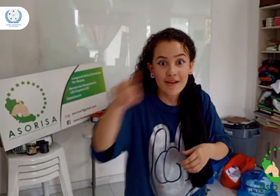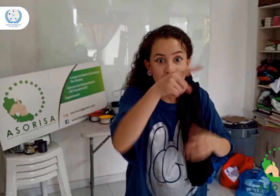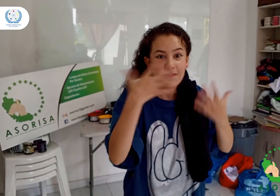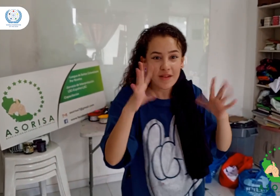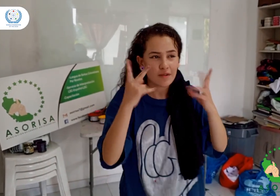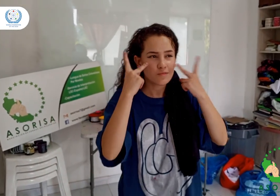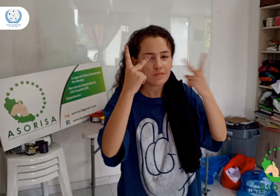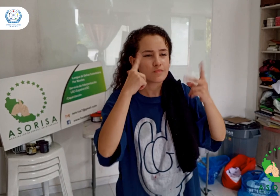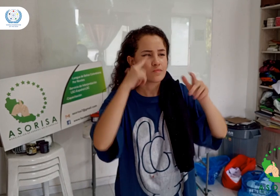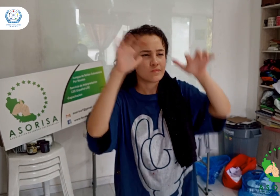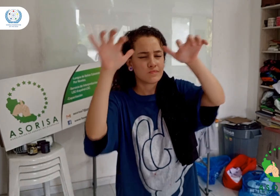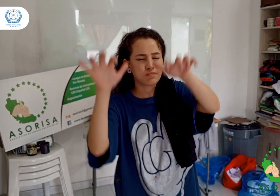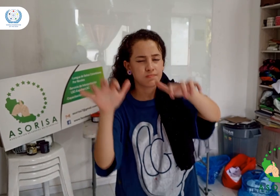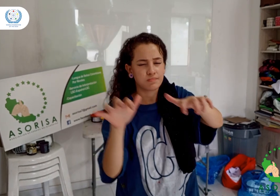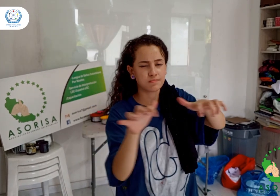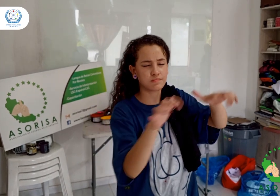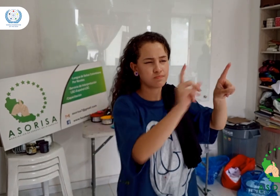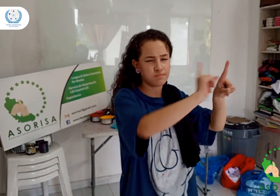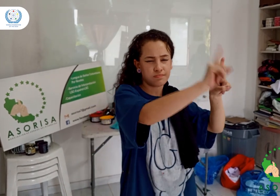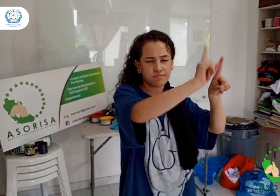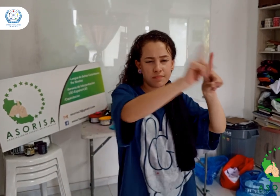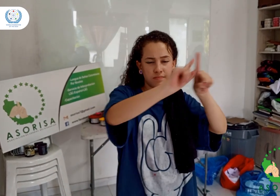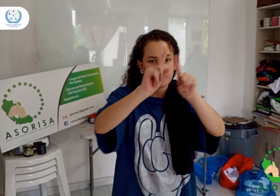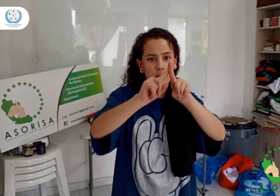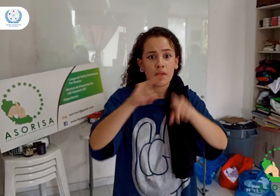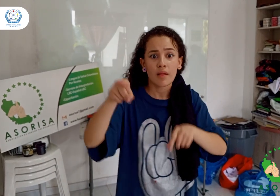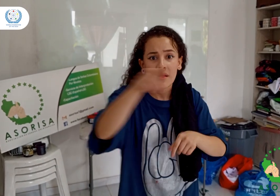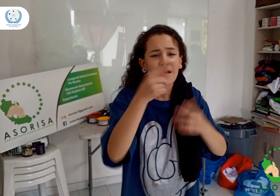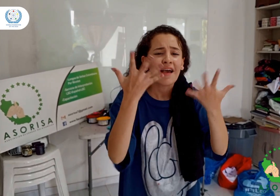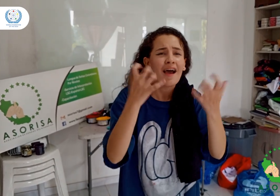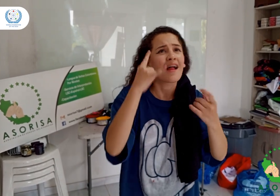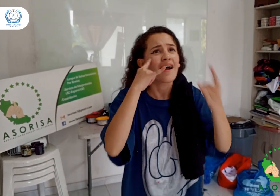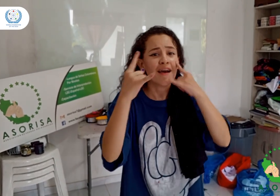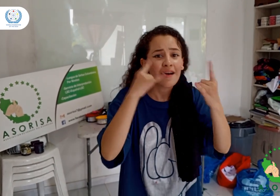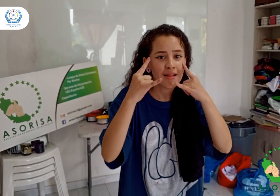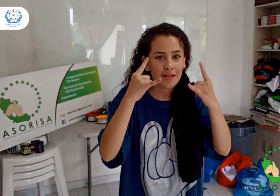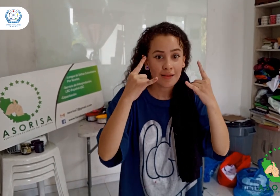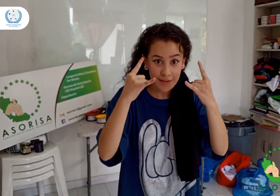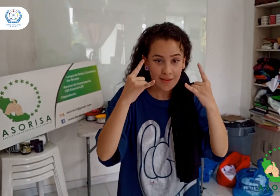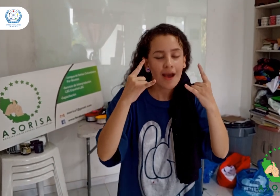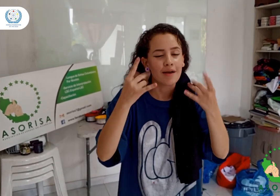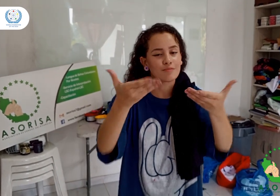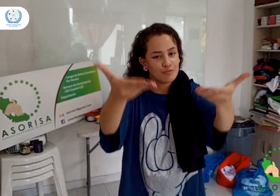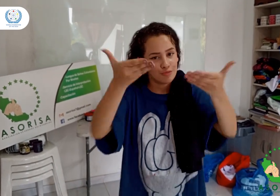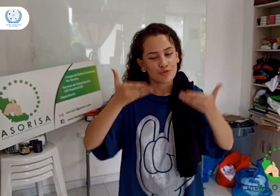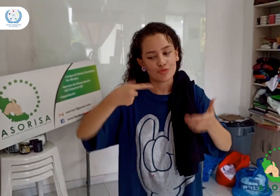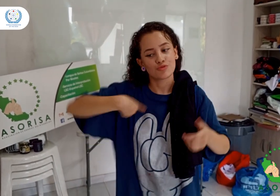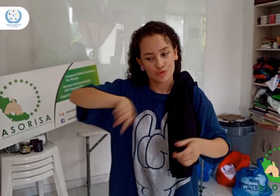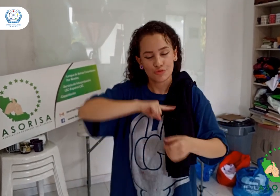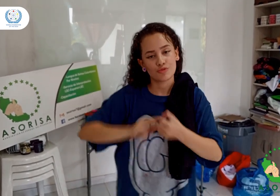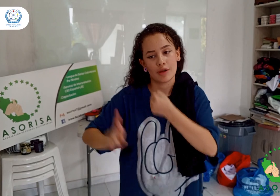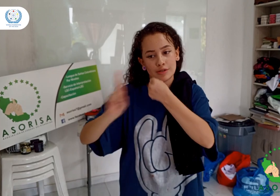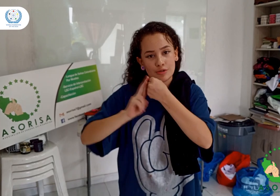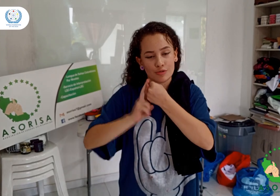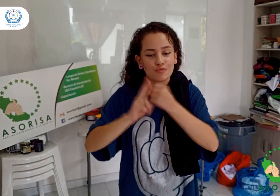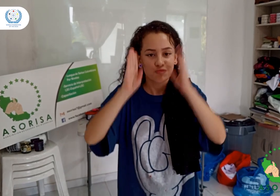Si después de ver lo que hacemos estás interesado en nuestros productos, puedes contactar a nuestra asociación. Estaremos